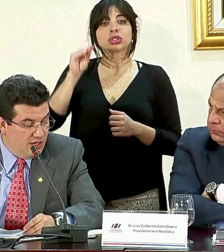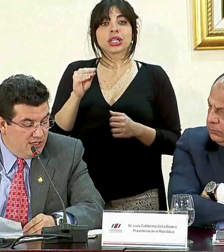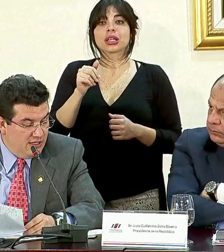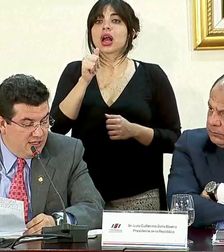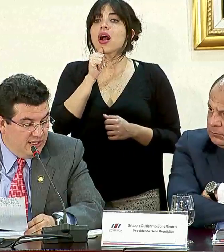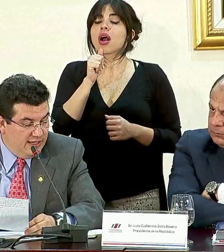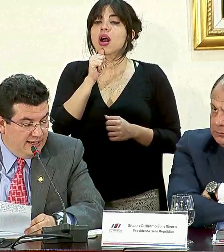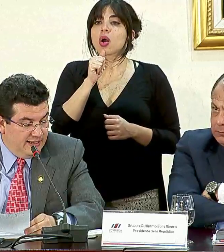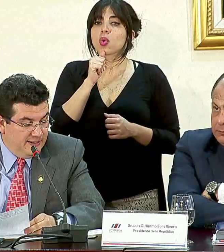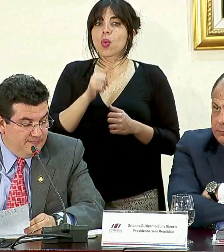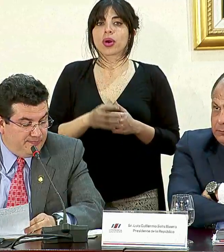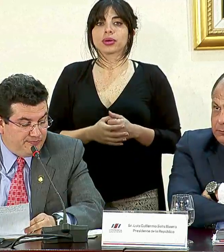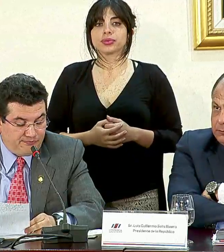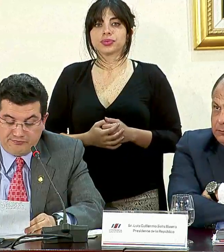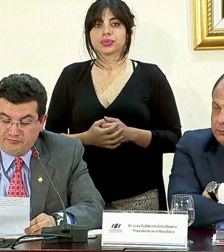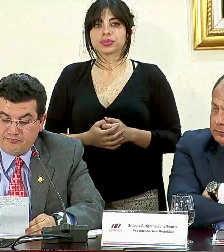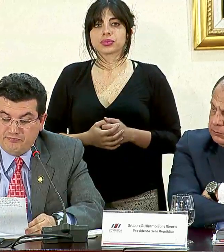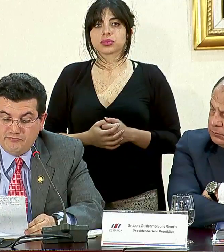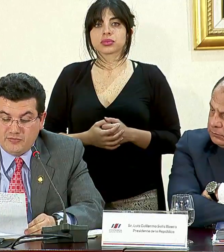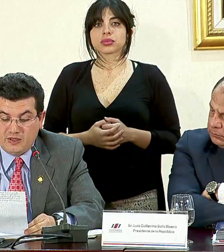del agua